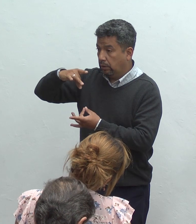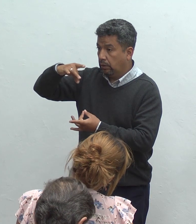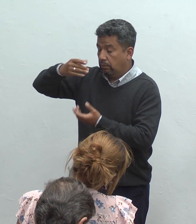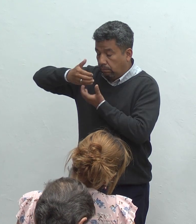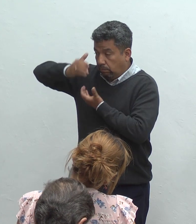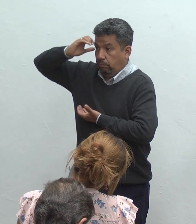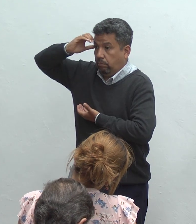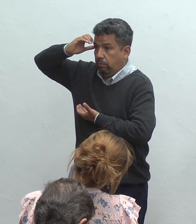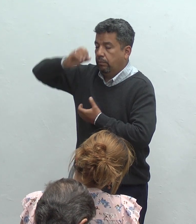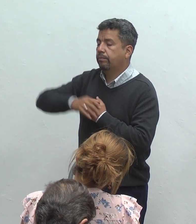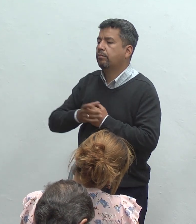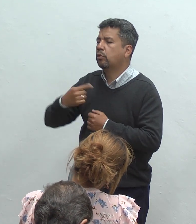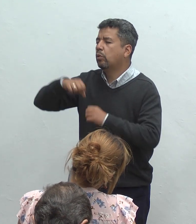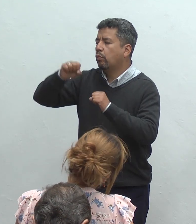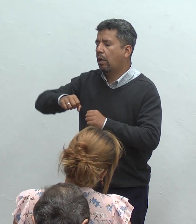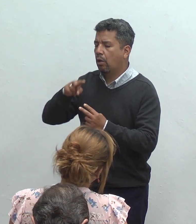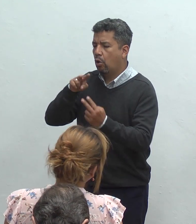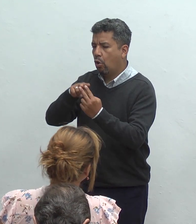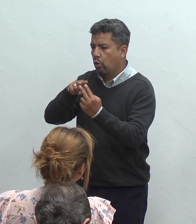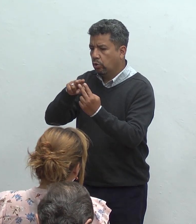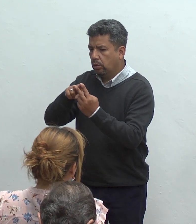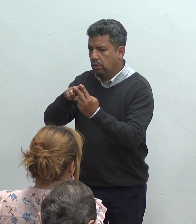sean abiertos. Nosotros vamos